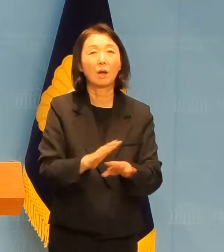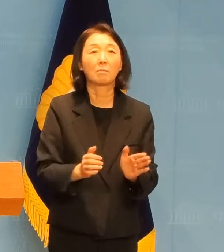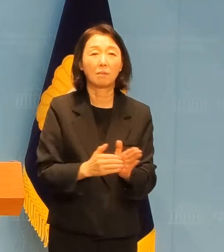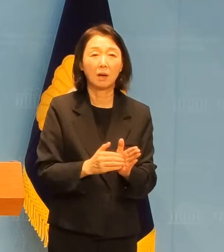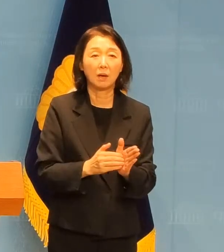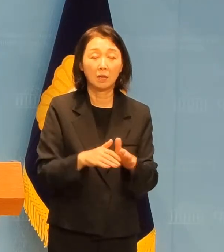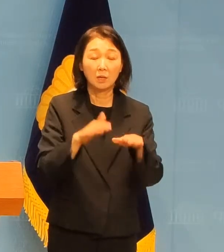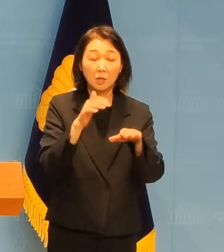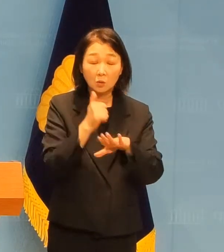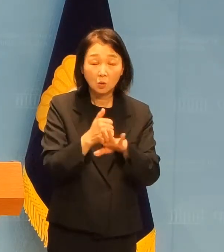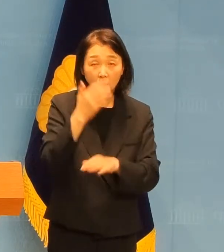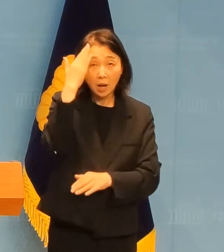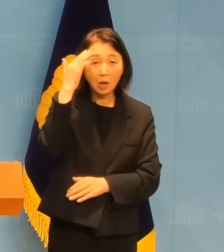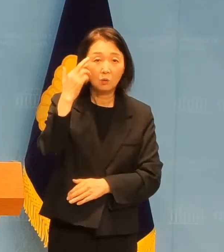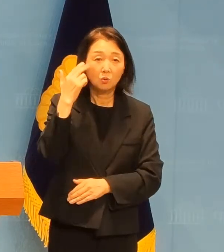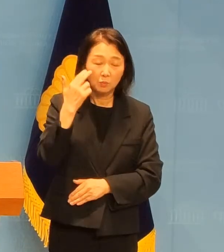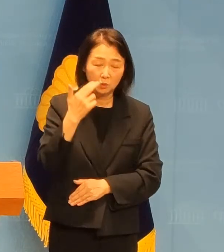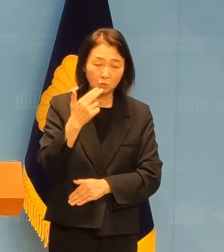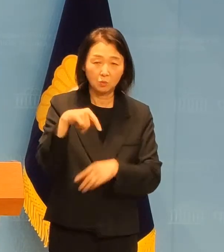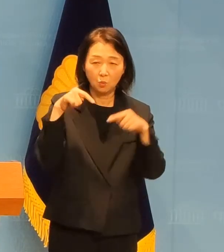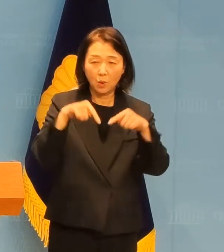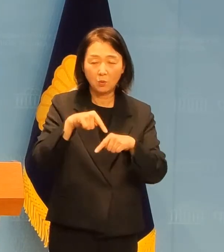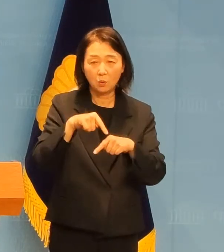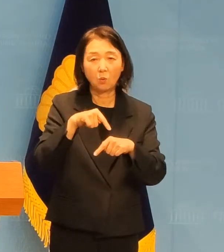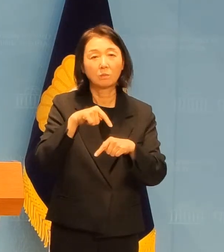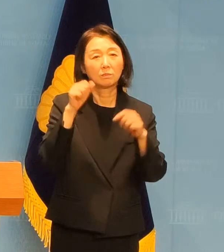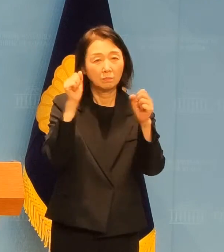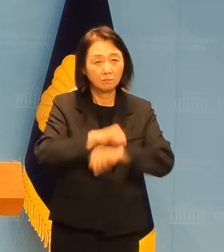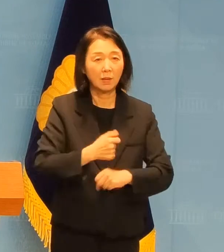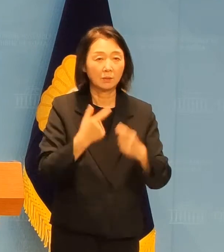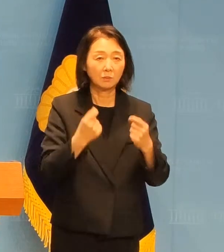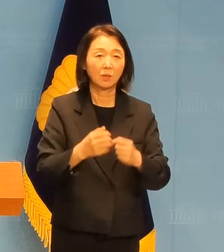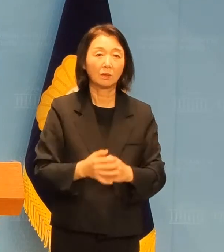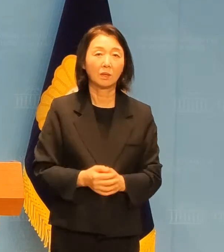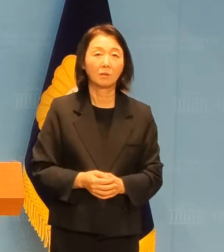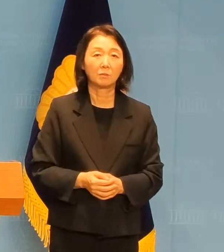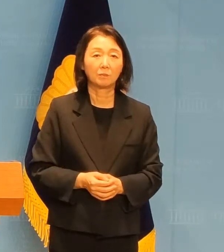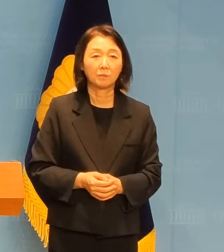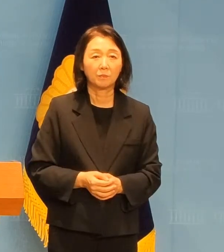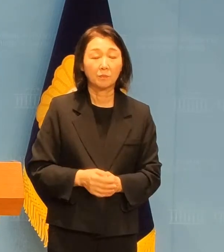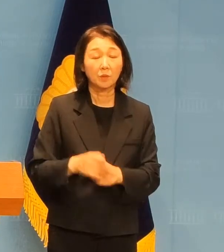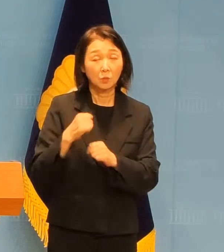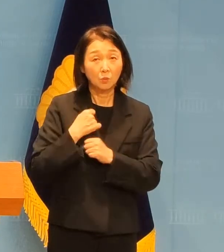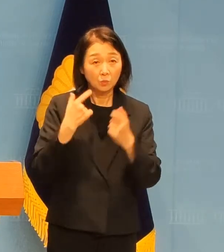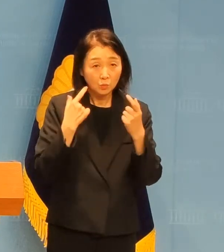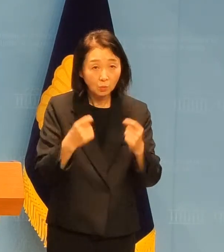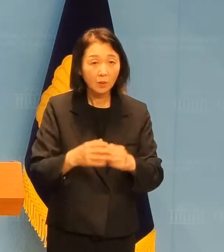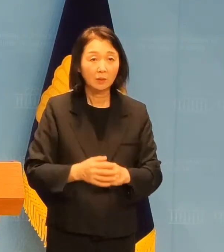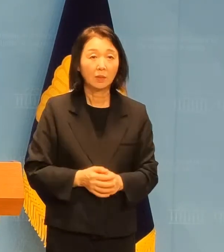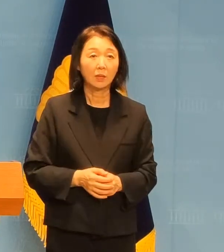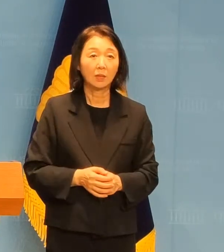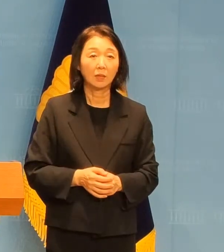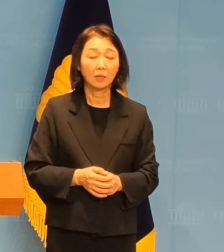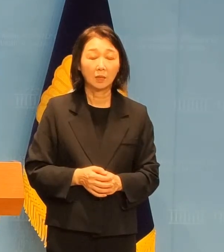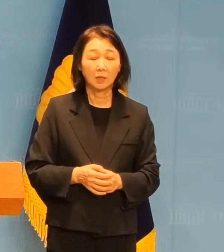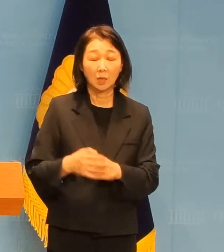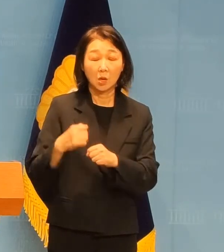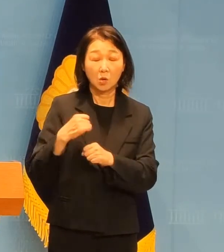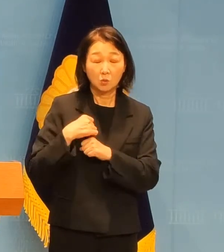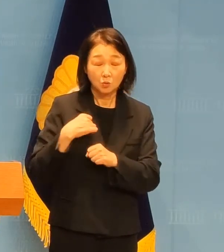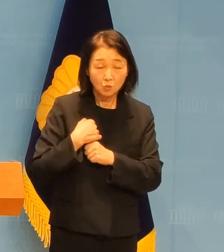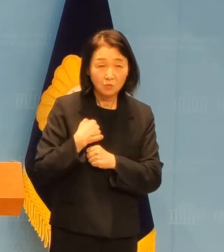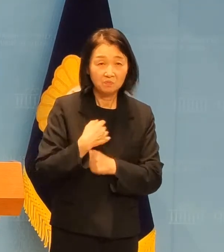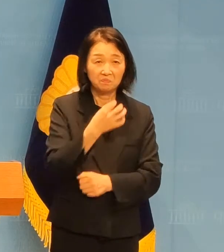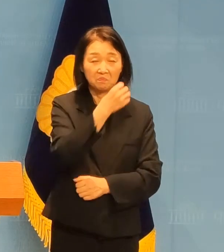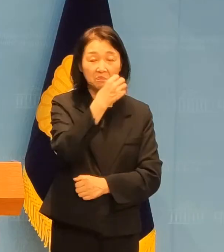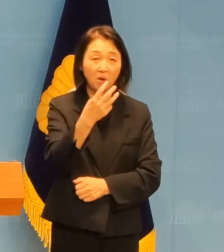결국 한미 외교의 참사로 이어진 것입니다. 군도 마찬가지입니다. 사성 장군 7명을